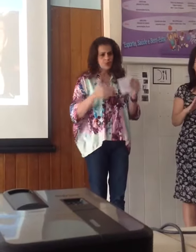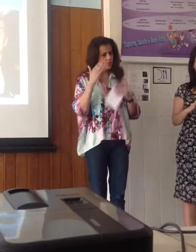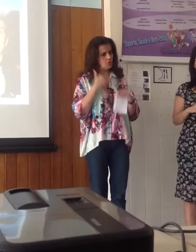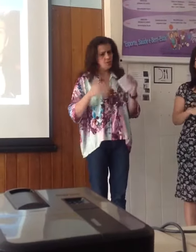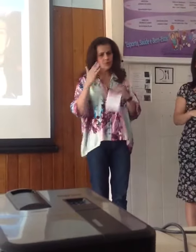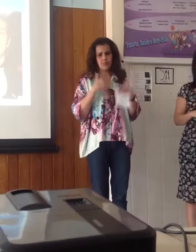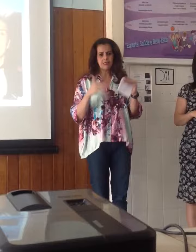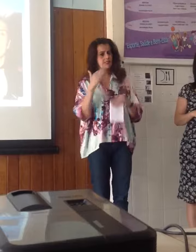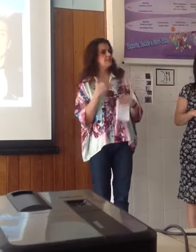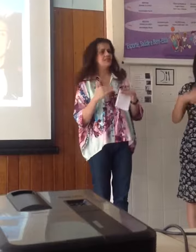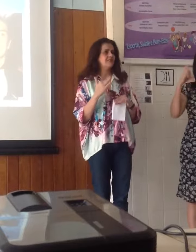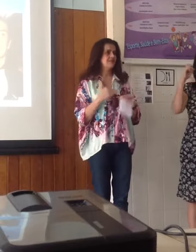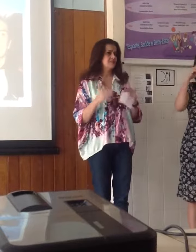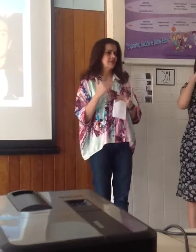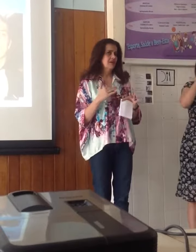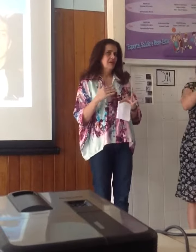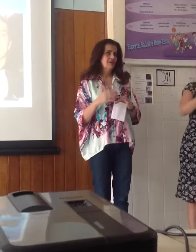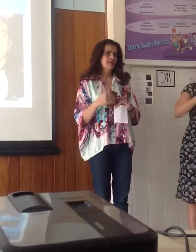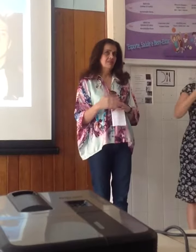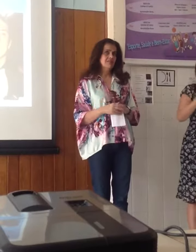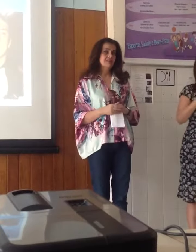médio. Por conta de todas essas